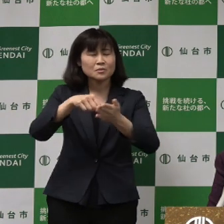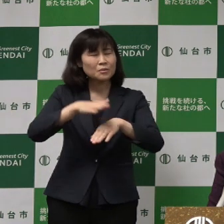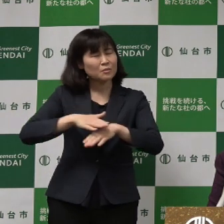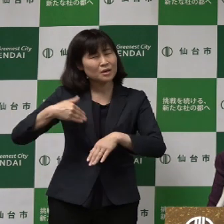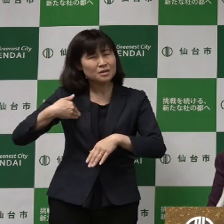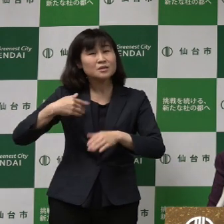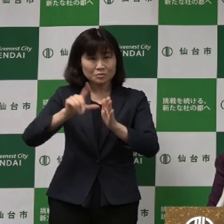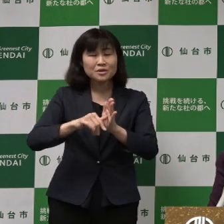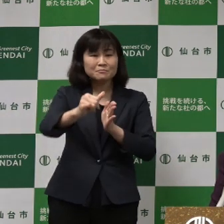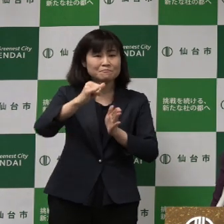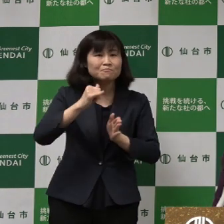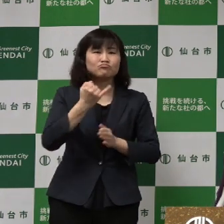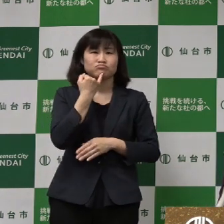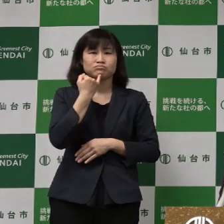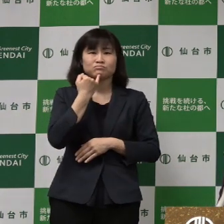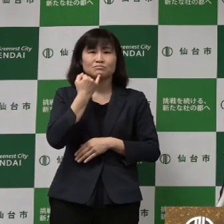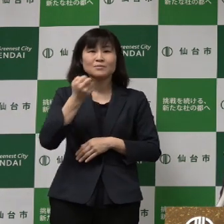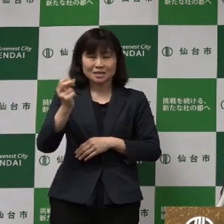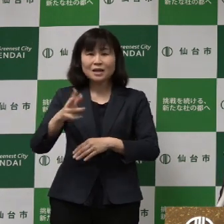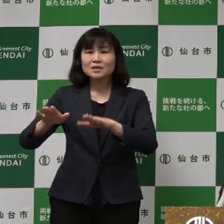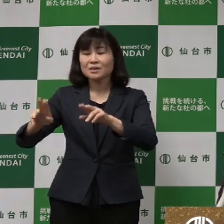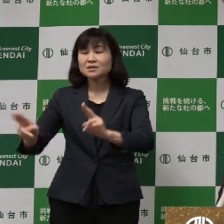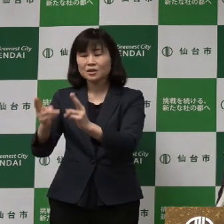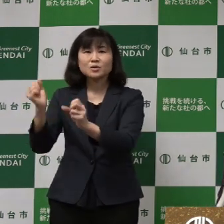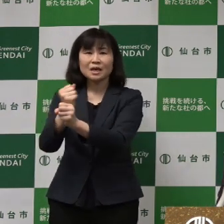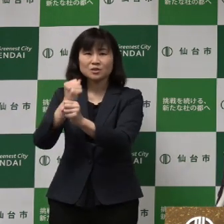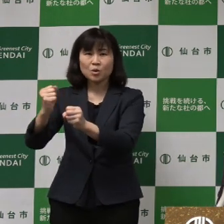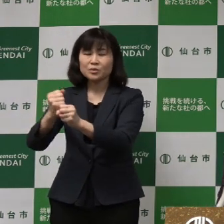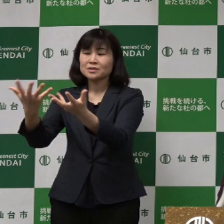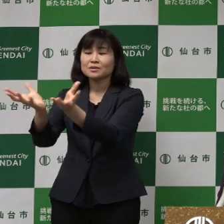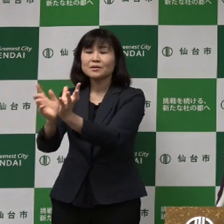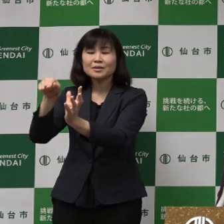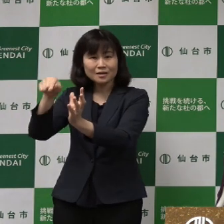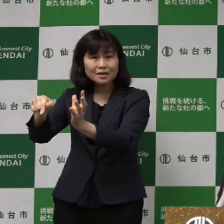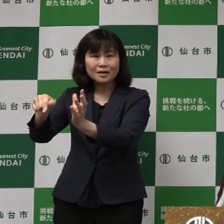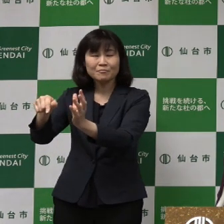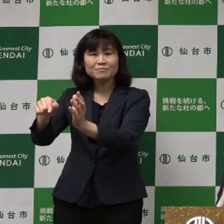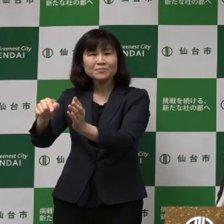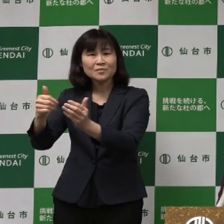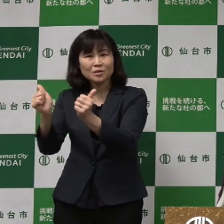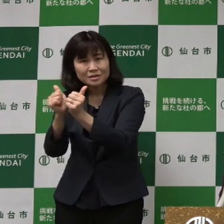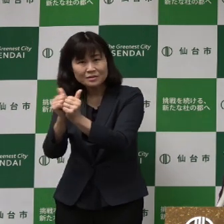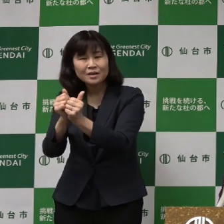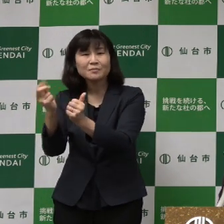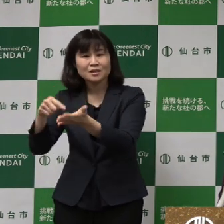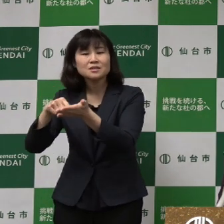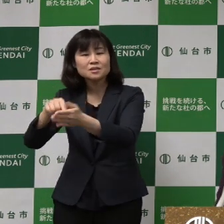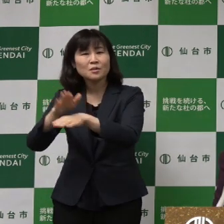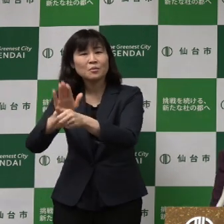興事業団の中小企業応援窓口において相談対応や申請の支援を行ってまいります。